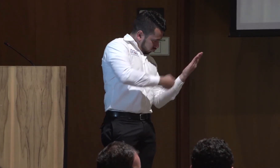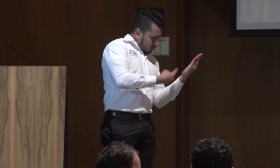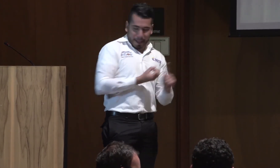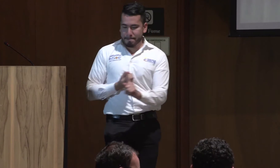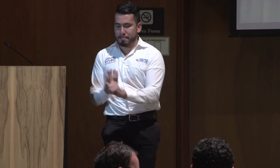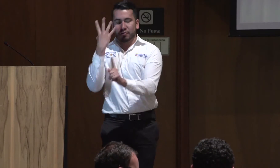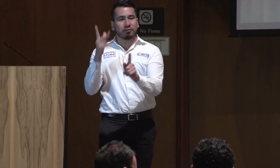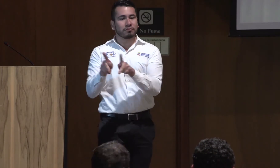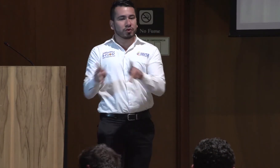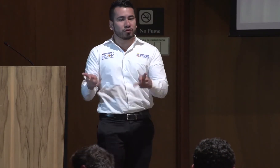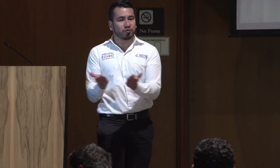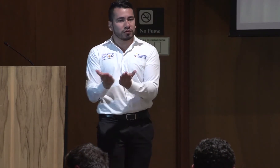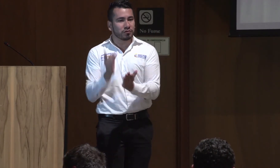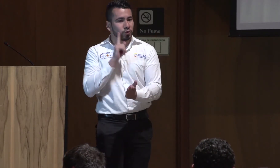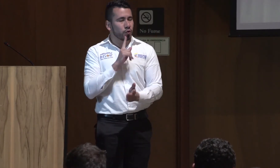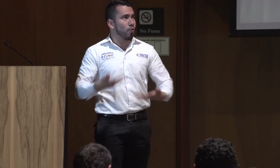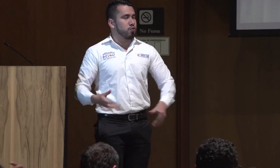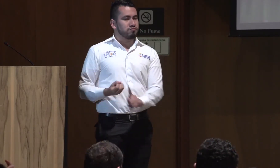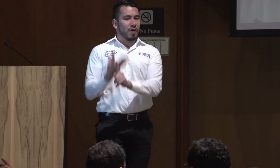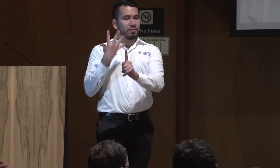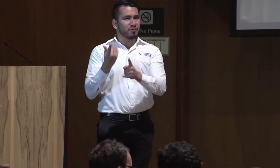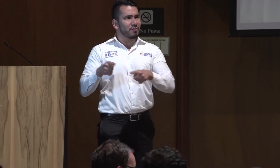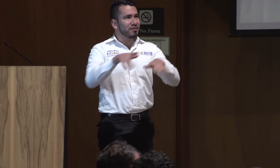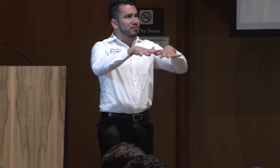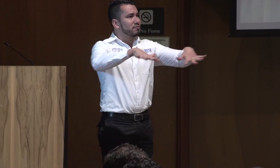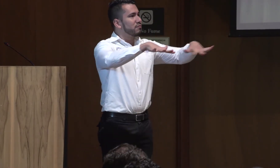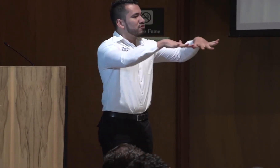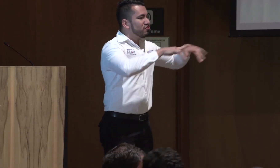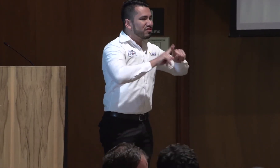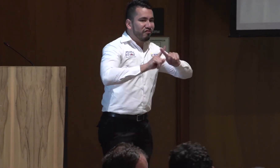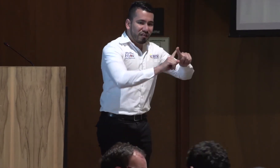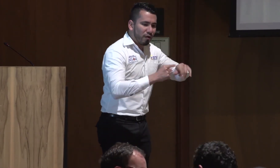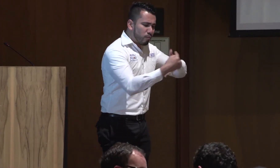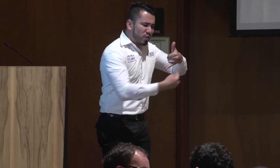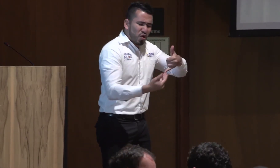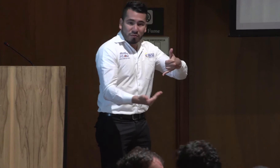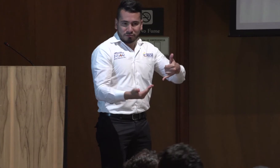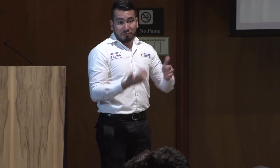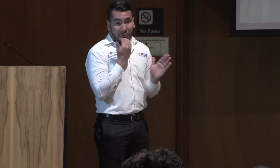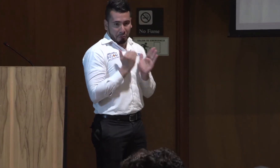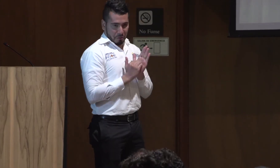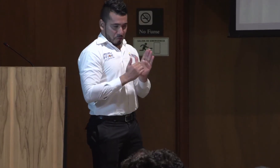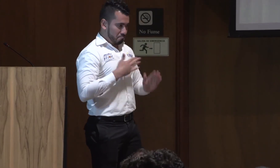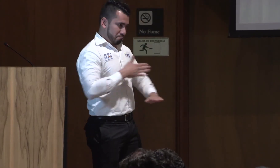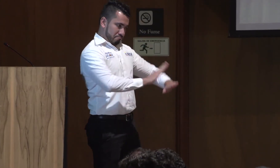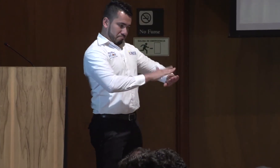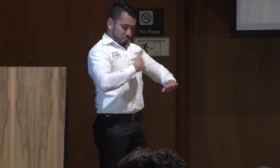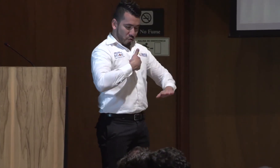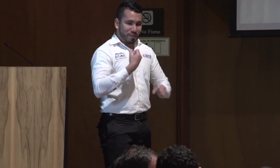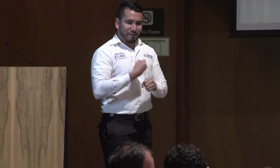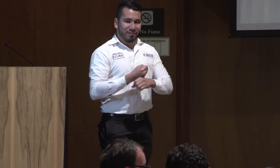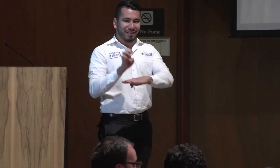para los estudiantes en colegios, sino en otros escenarios. Pongo el ejemplo, yo trabajo para una entidad del